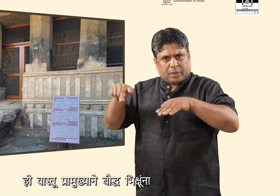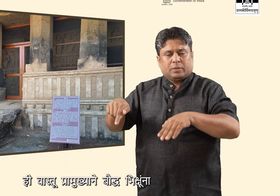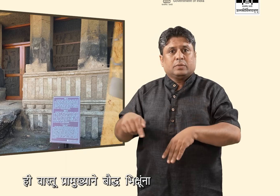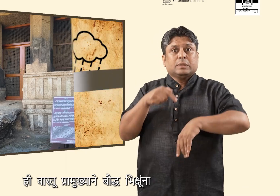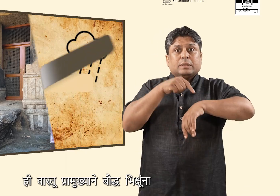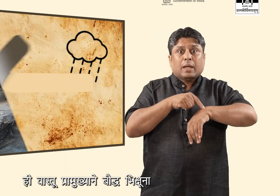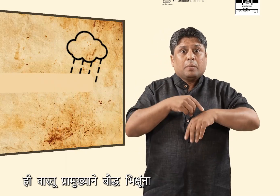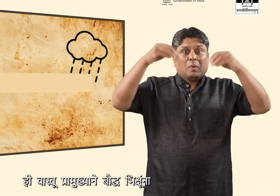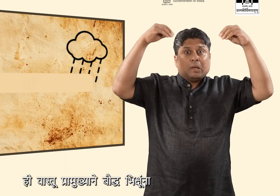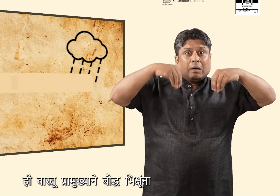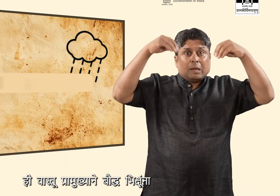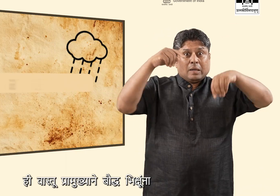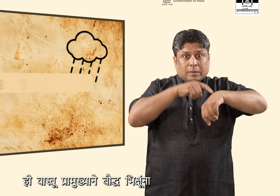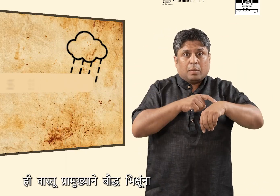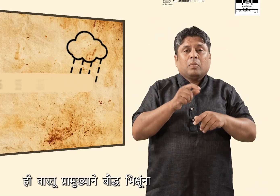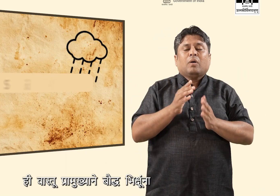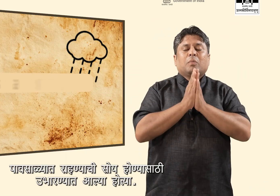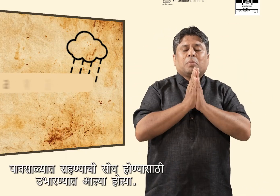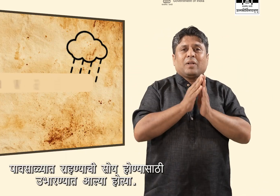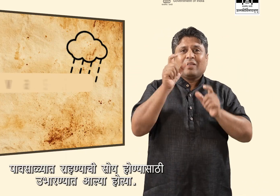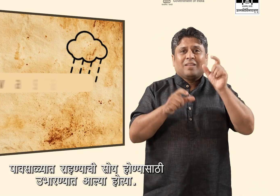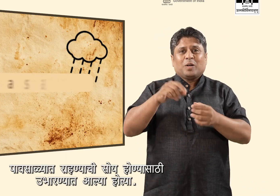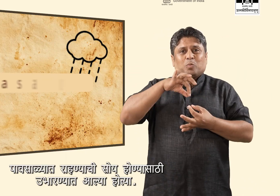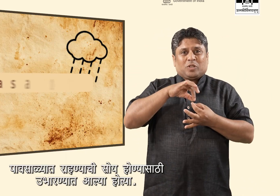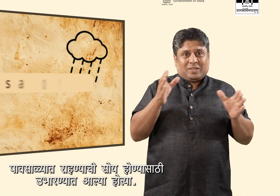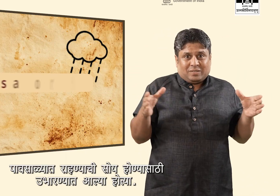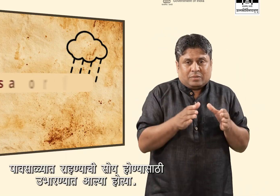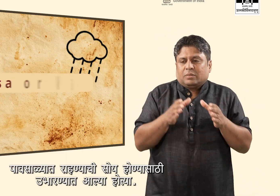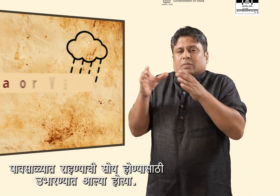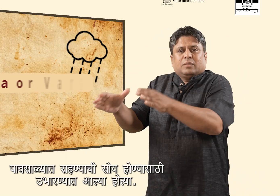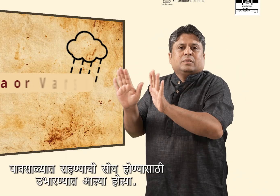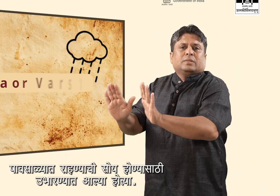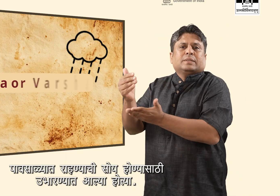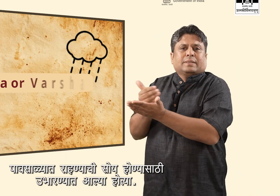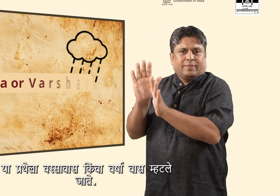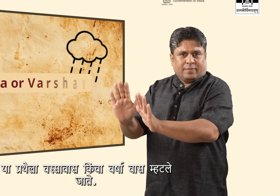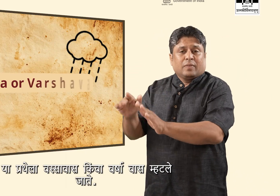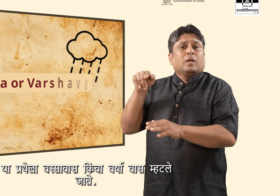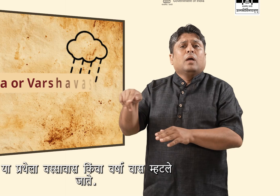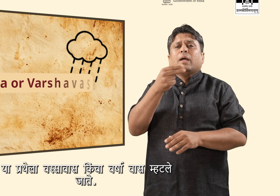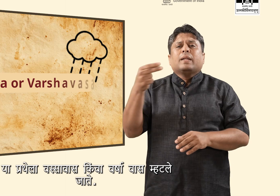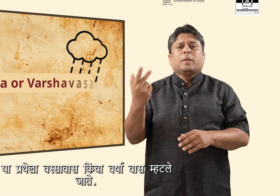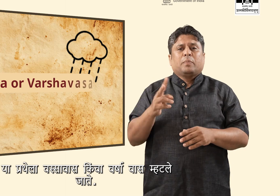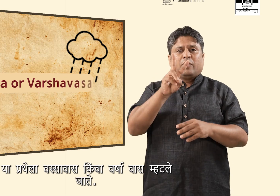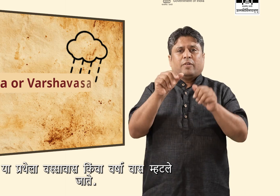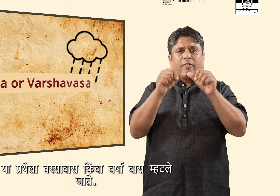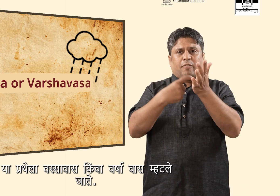ही वास्तू प्रामुख्यानं बौद्ध भिक्षूंना पावसाळ्यात राहण्याची सोय होण्यासाठी उभारण्यात आल्या होत्या. या प्रथेला